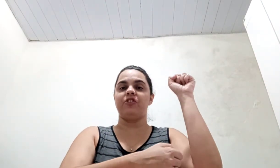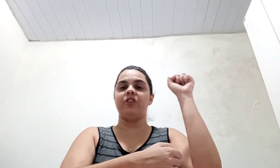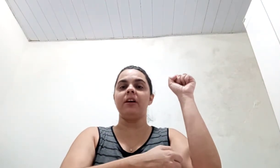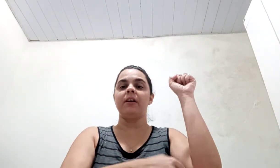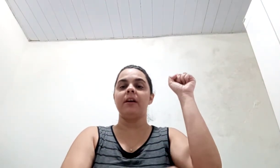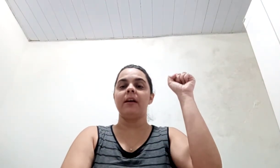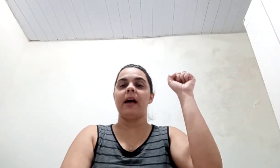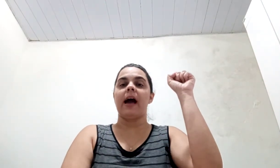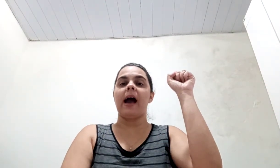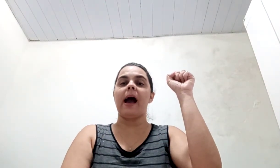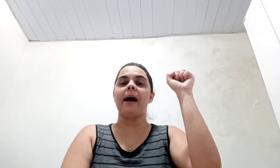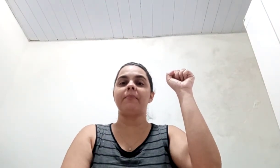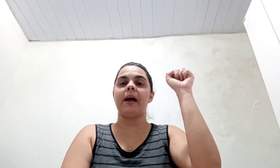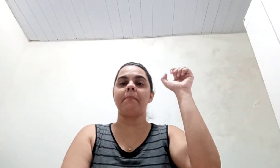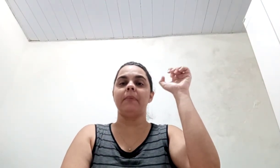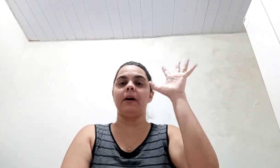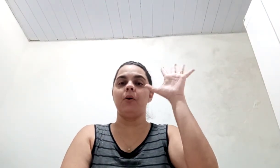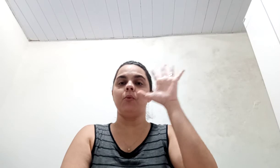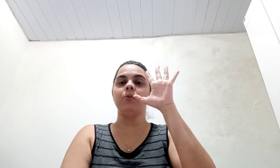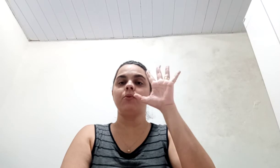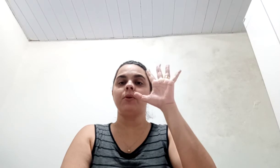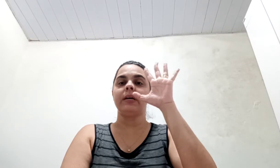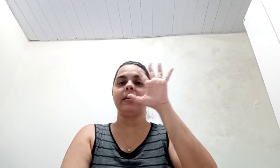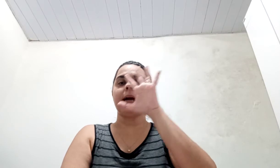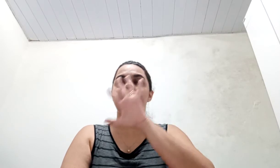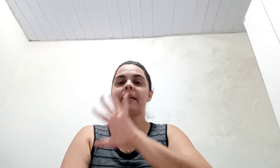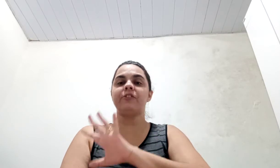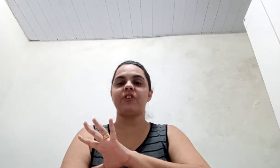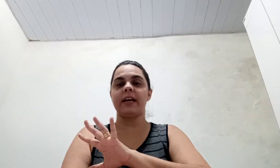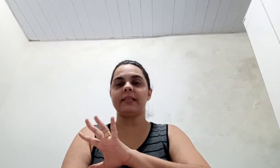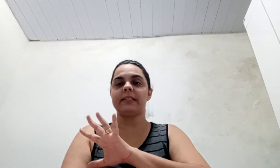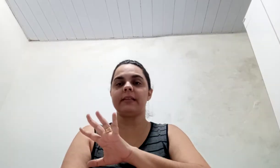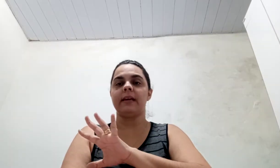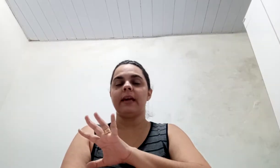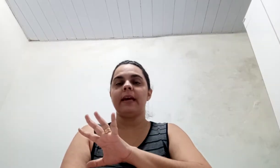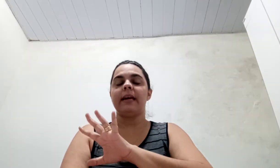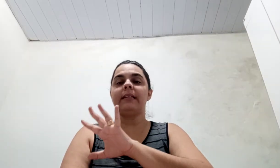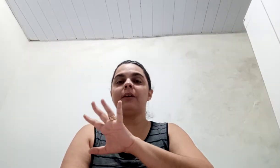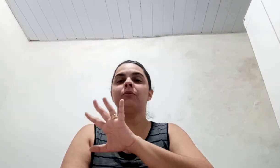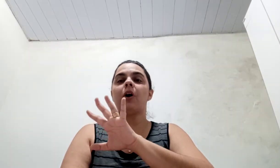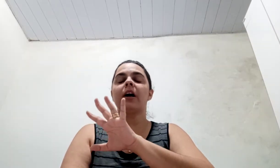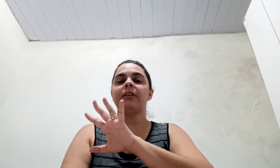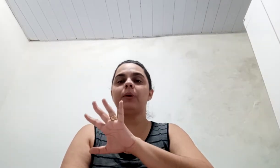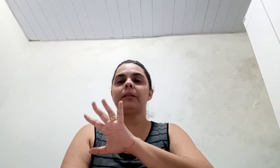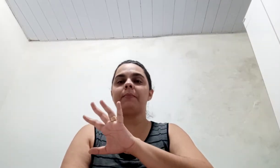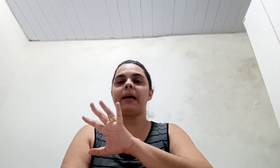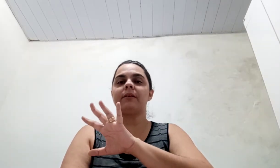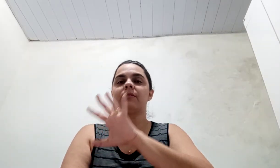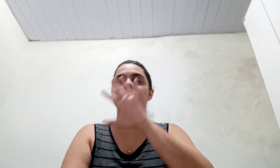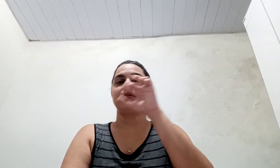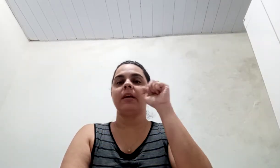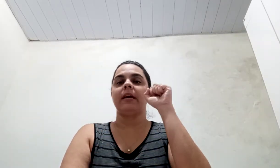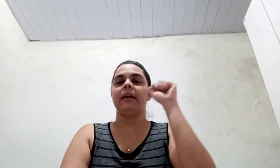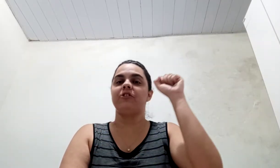fecha, abre a mão e apenas desce. Ele não toca no antebraço. Ele está